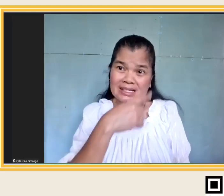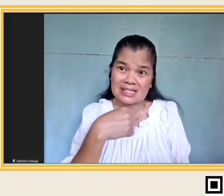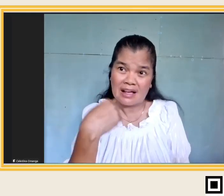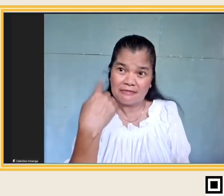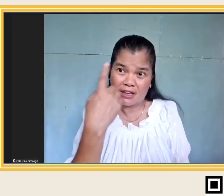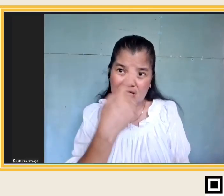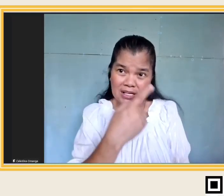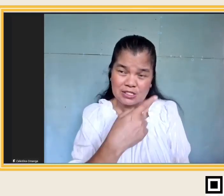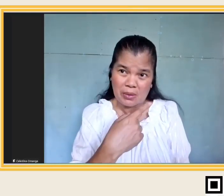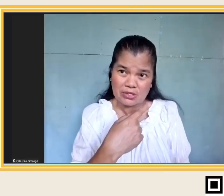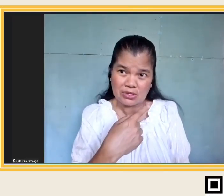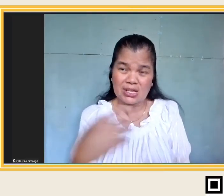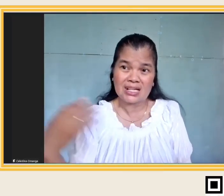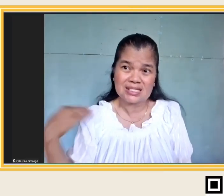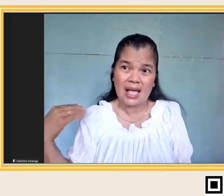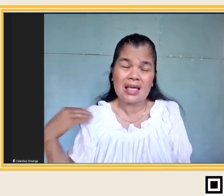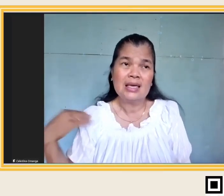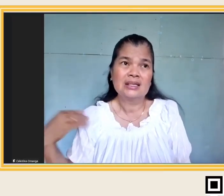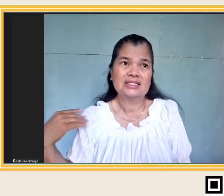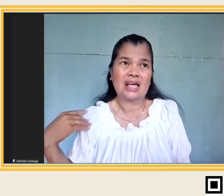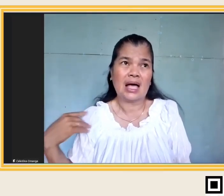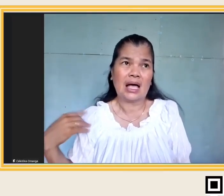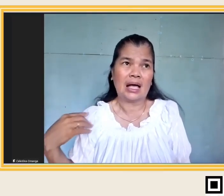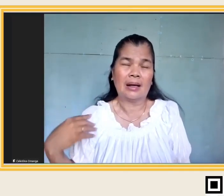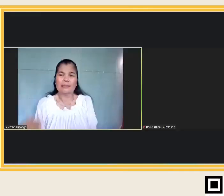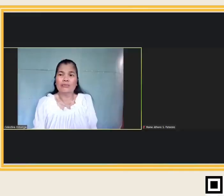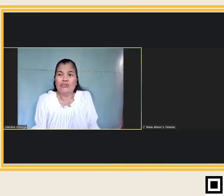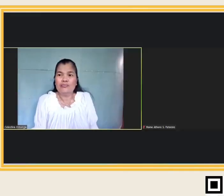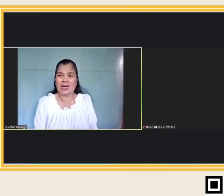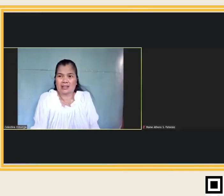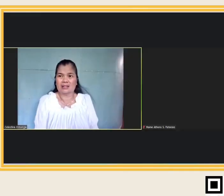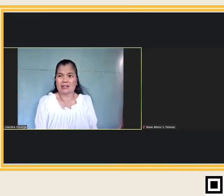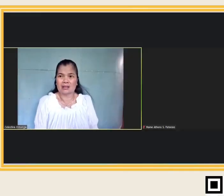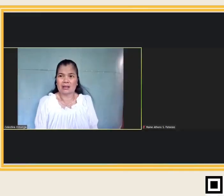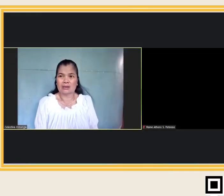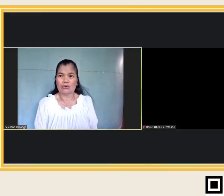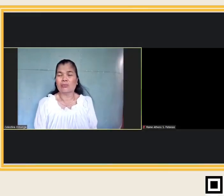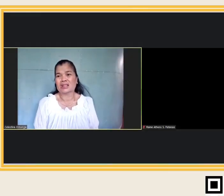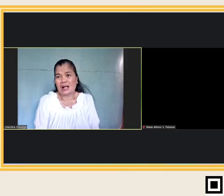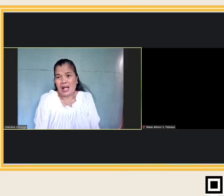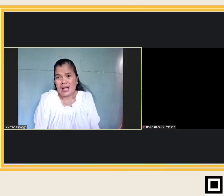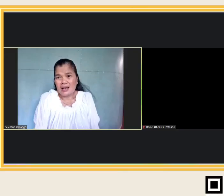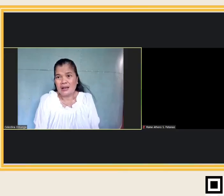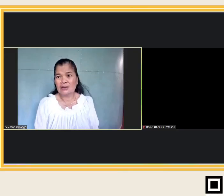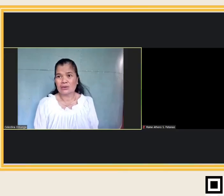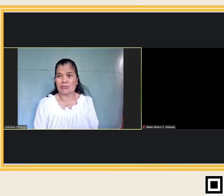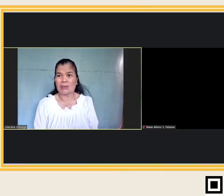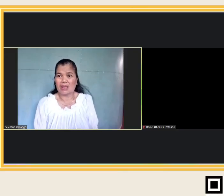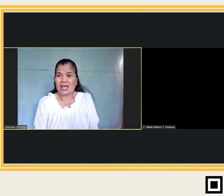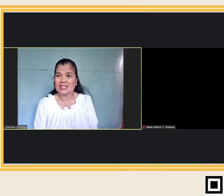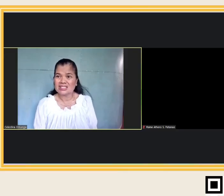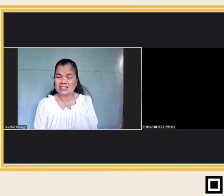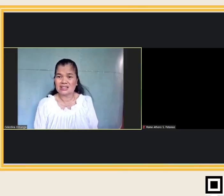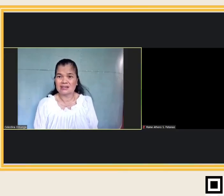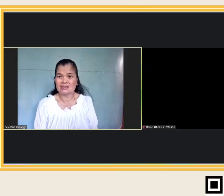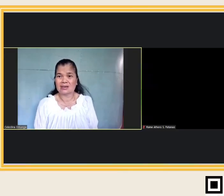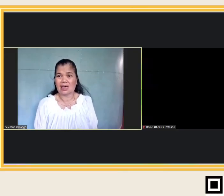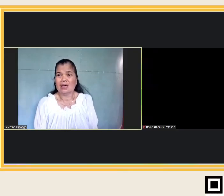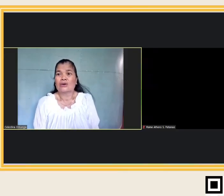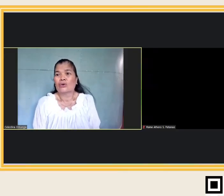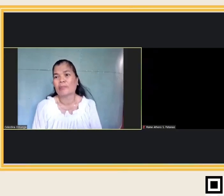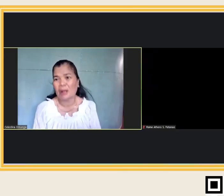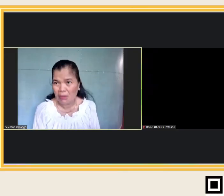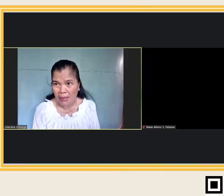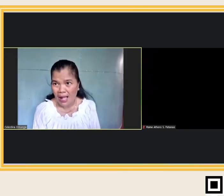nag-iba lang sa facial expression, tsaka sa movement. Kung matagal, kung mabilis,